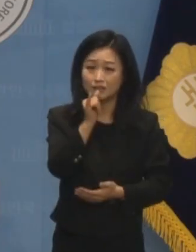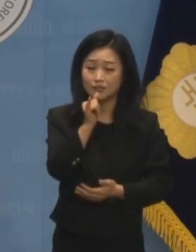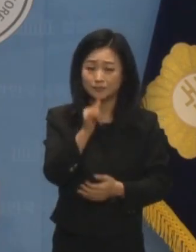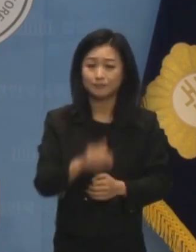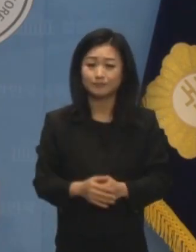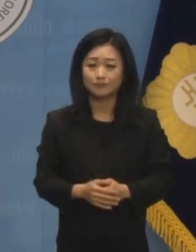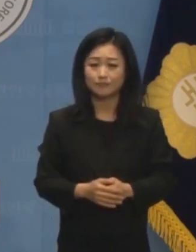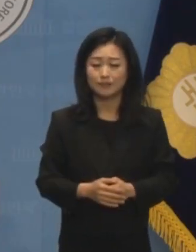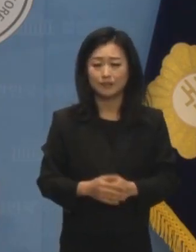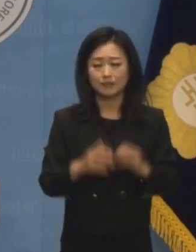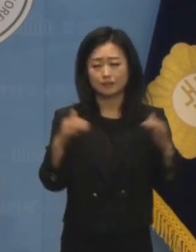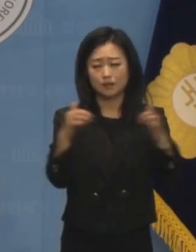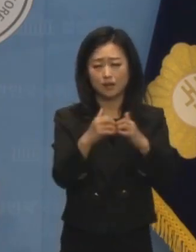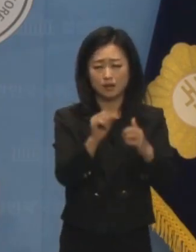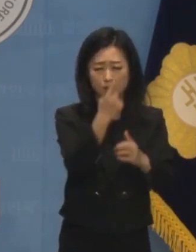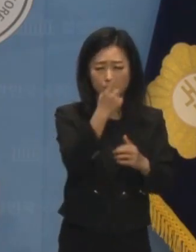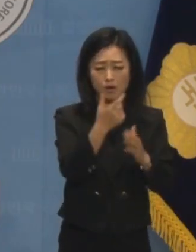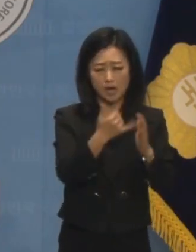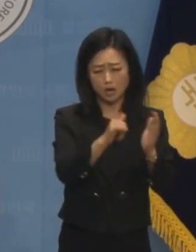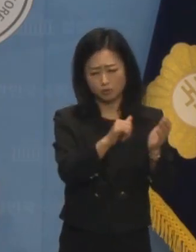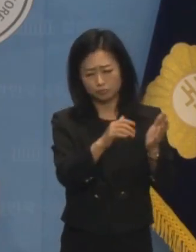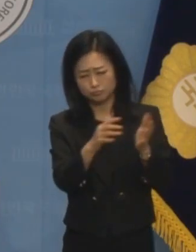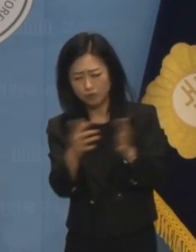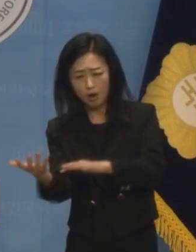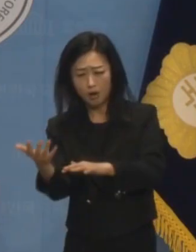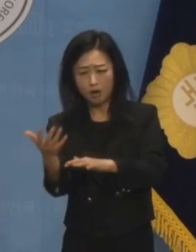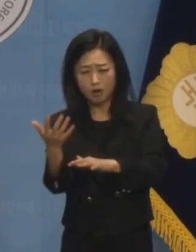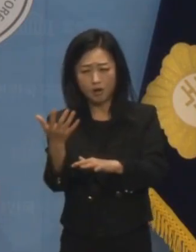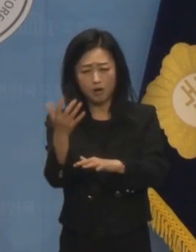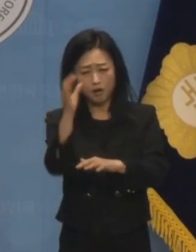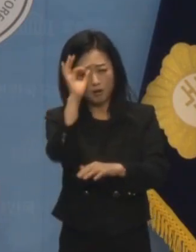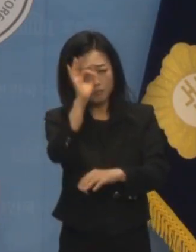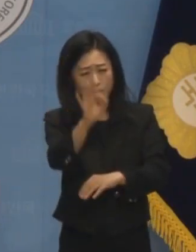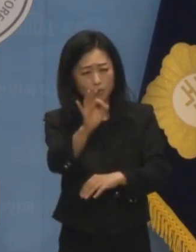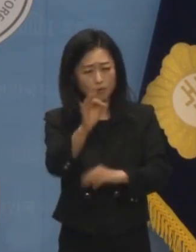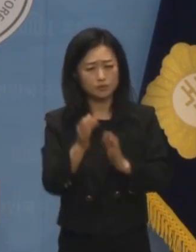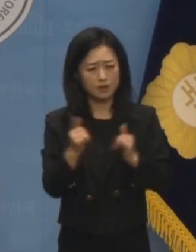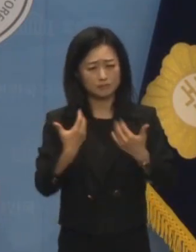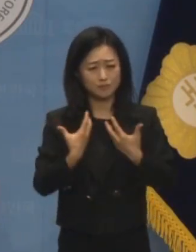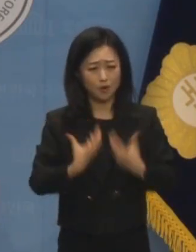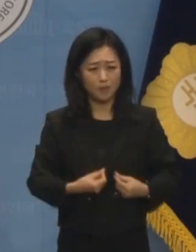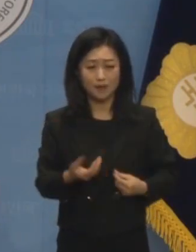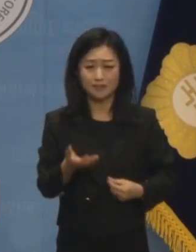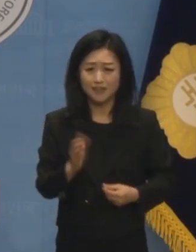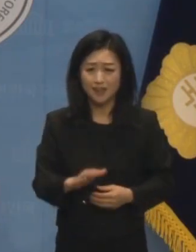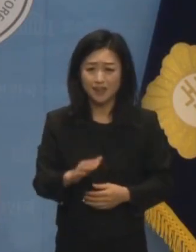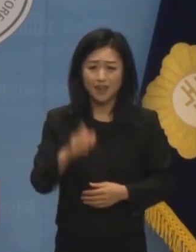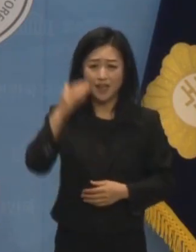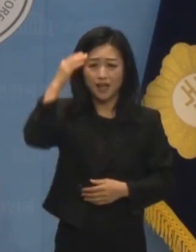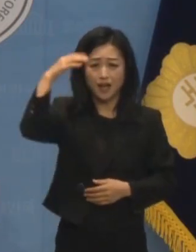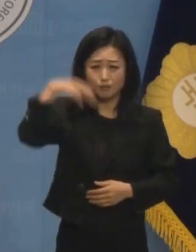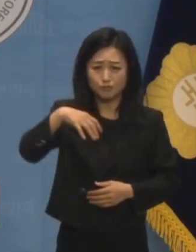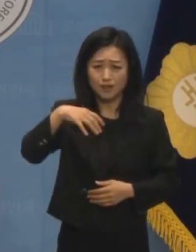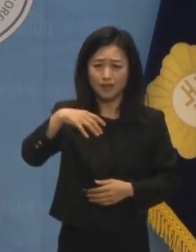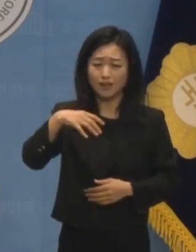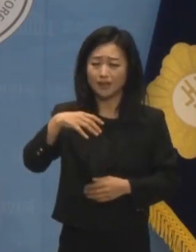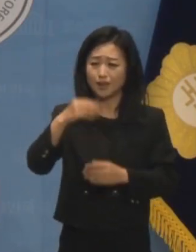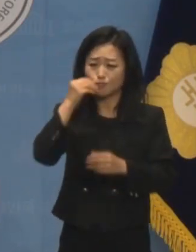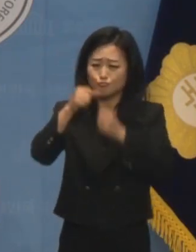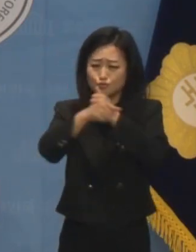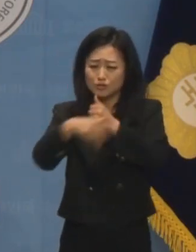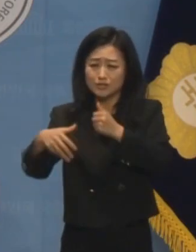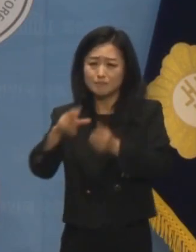참혹한 실상과 가족의 죽음을 목격해야 하는 처참함 앞에 최소한의 양심도 없는 나라가